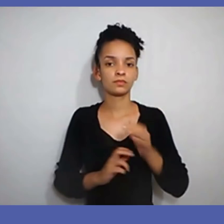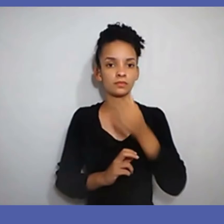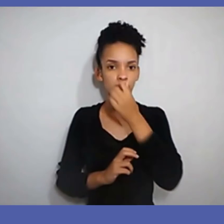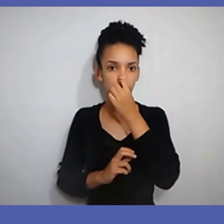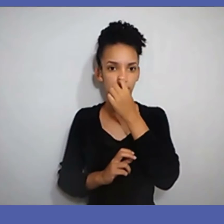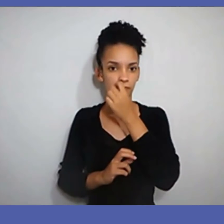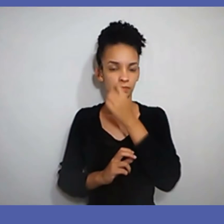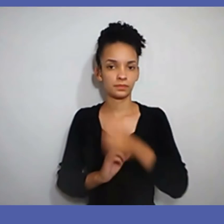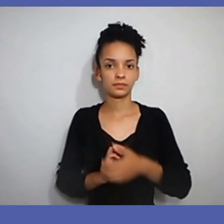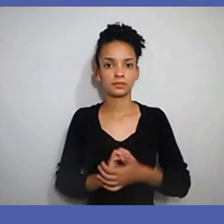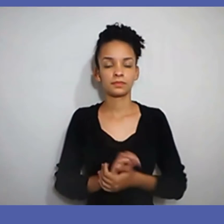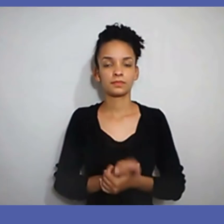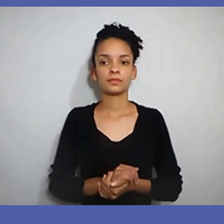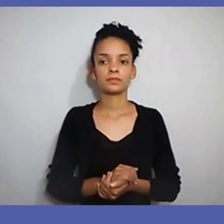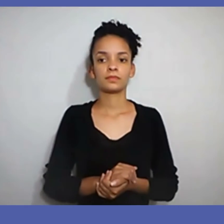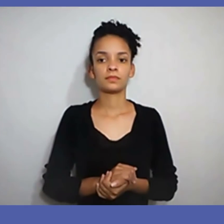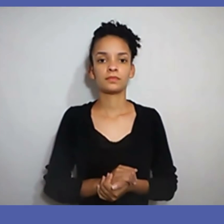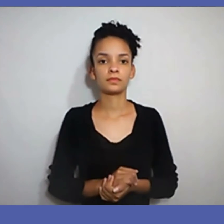Eis que venho